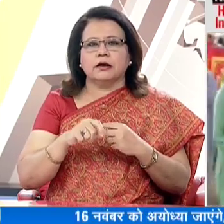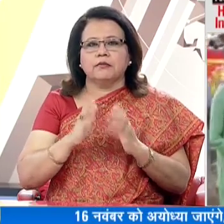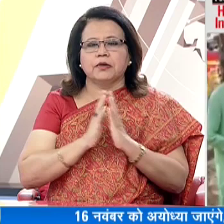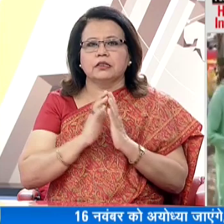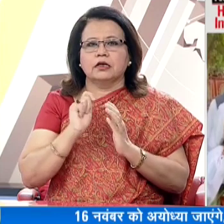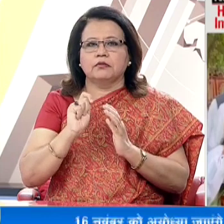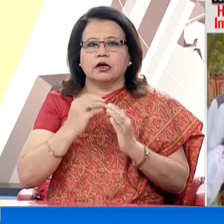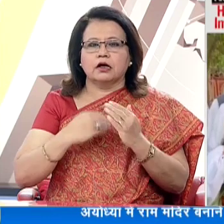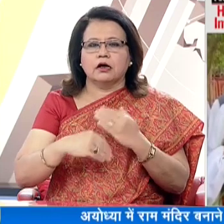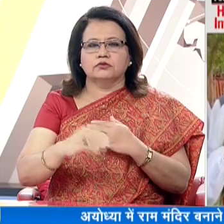का काम शुरू हो जाएगा।